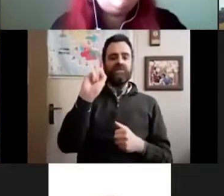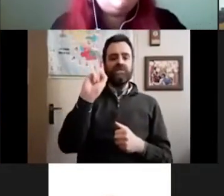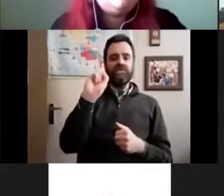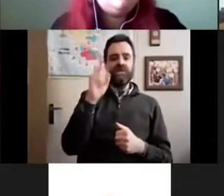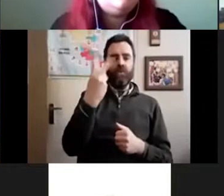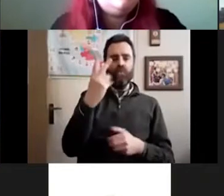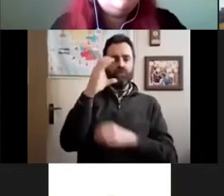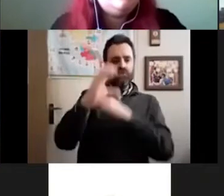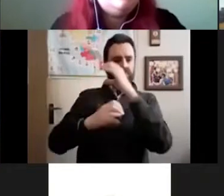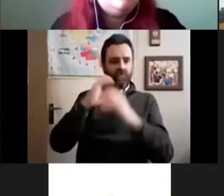los jóvenes